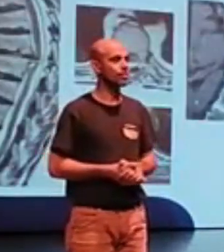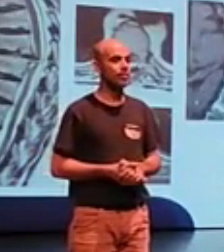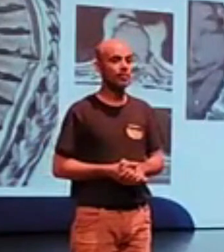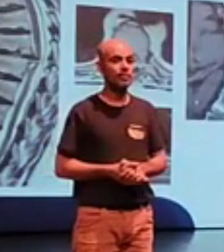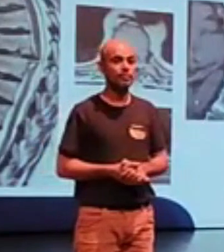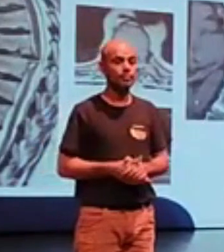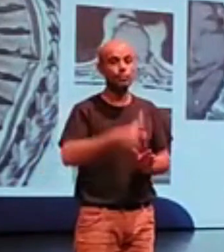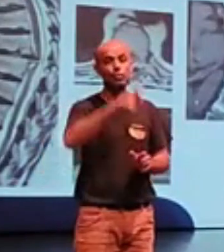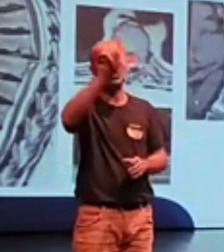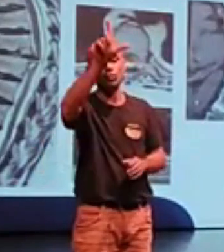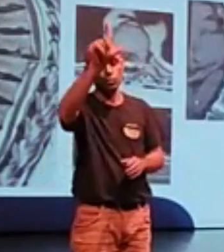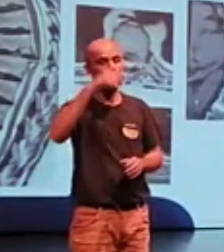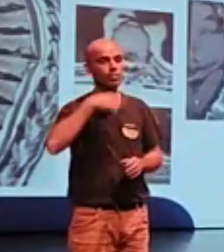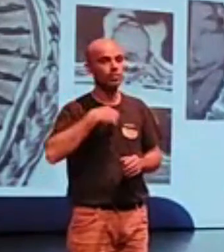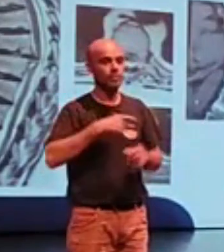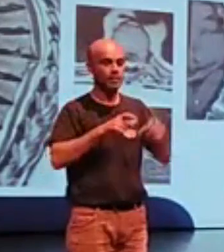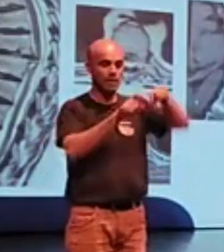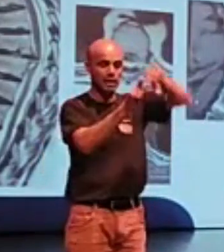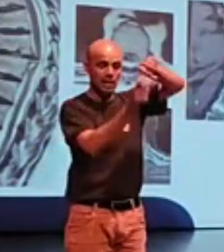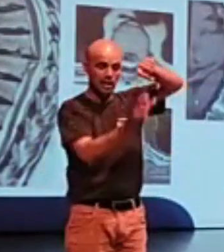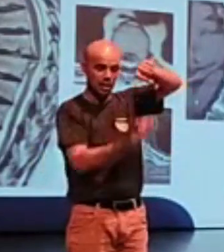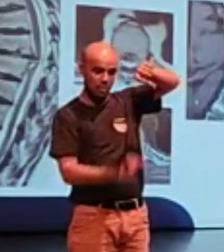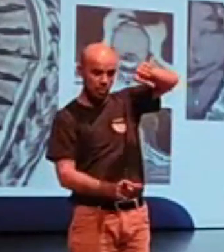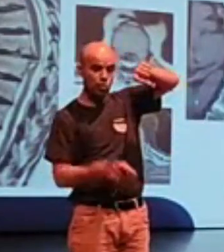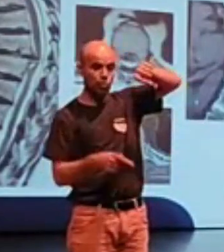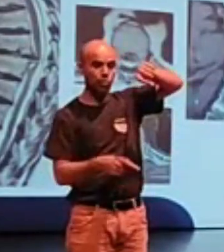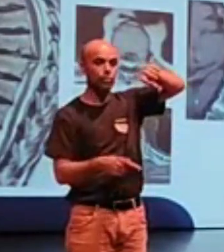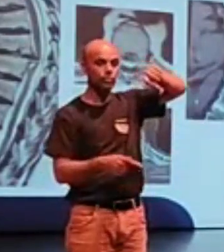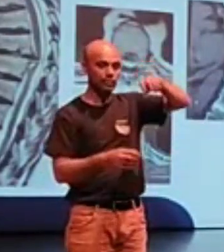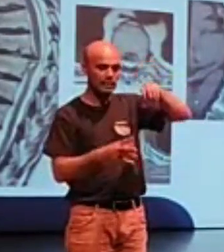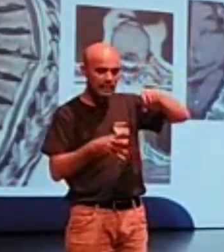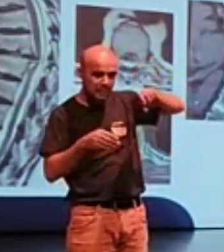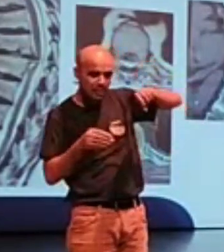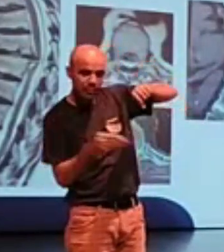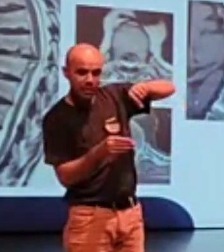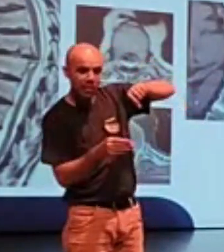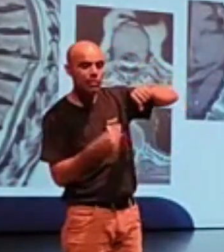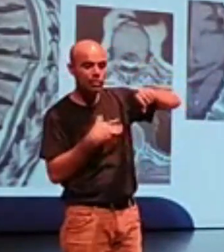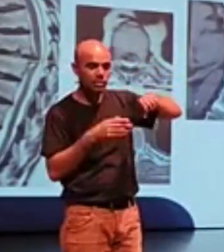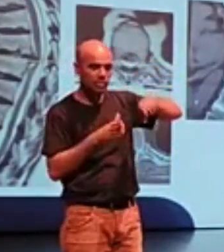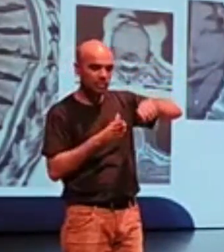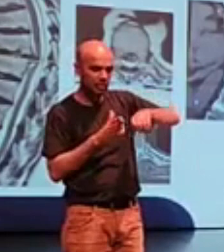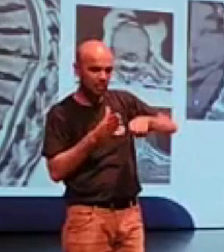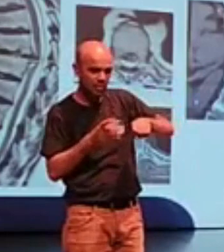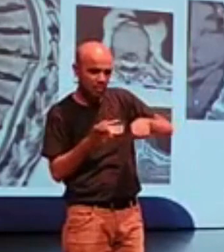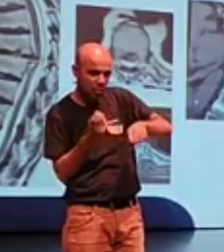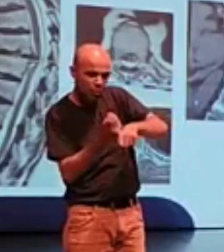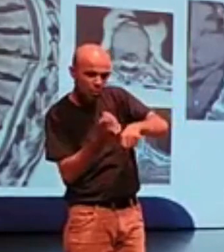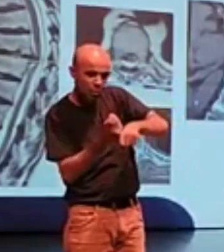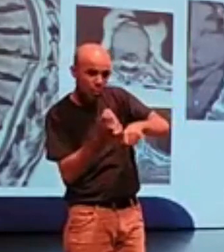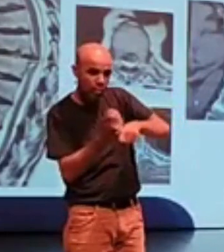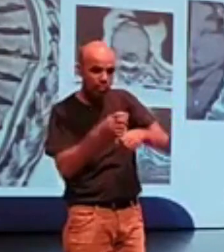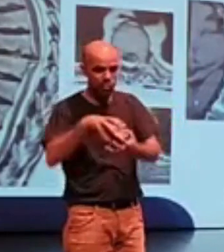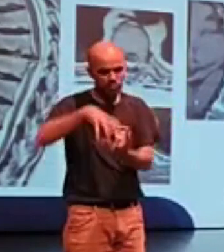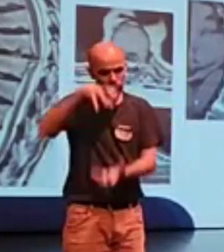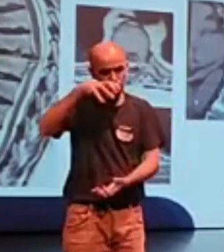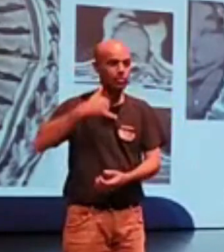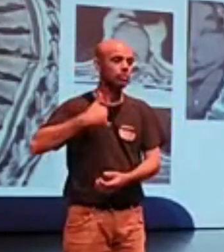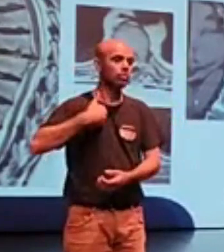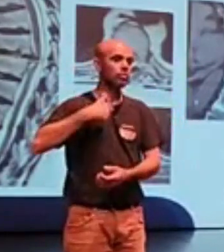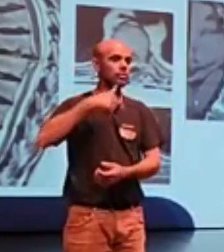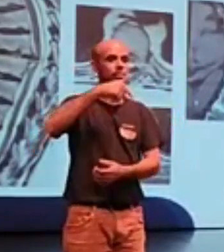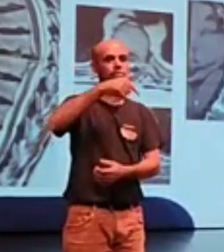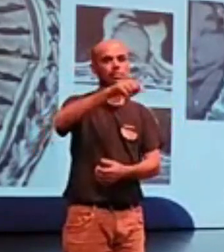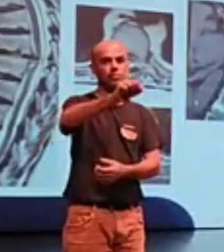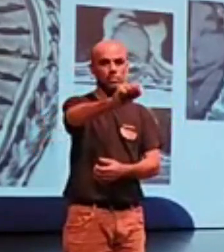Outro caso de hérnia torácica, T8 e T9, podem ver que dentro da medula torácica tem uma calcificação importante. Esse é um paciente idoso de 78 anos,